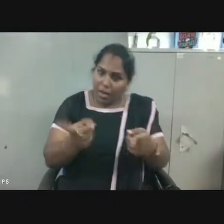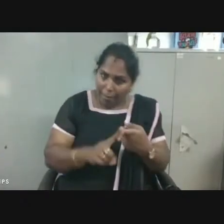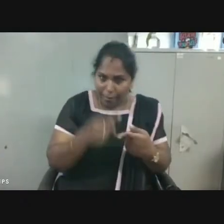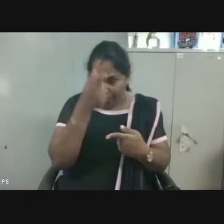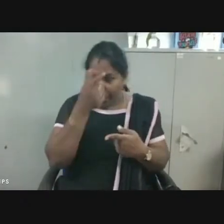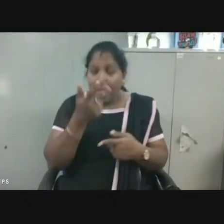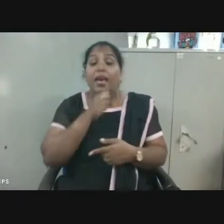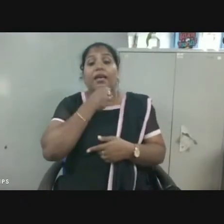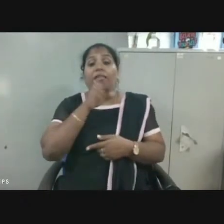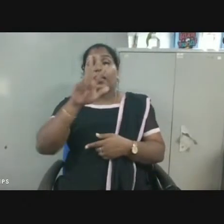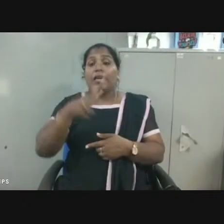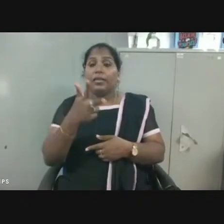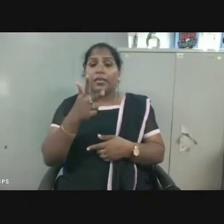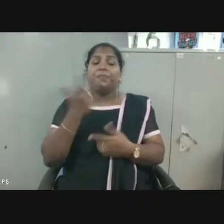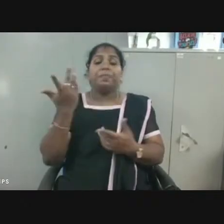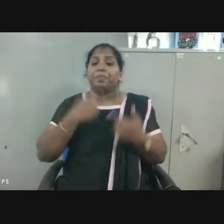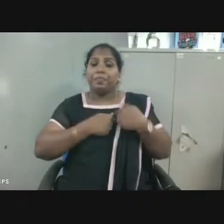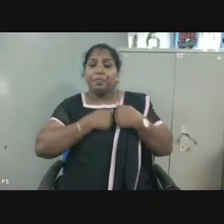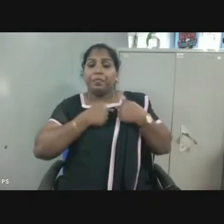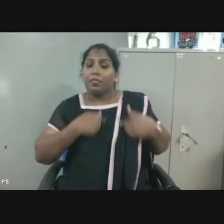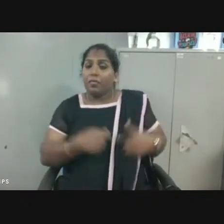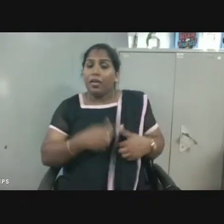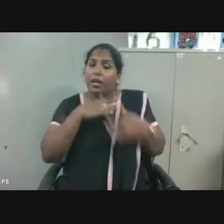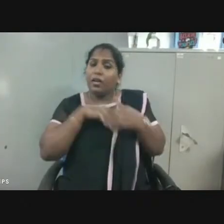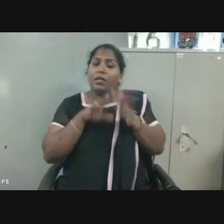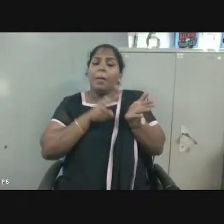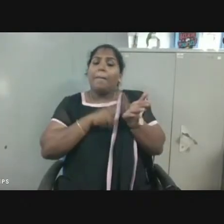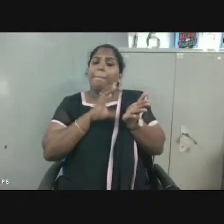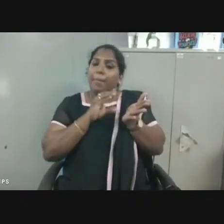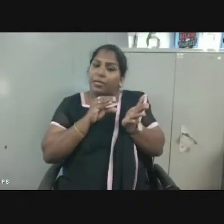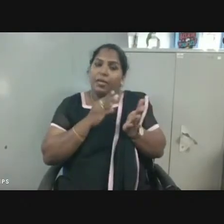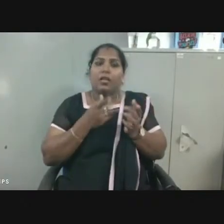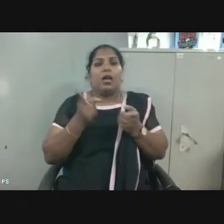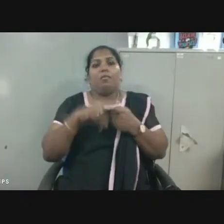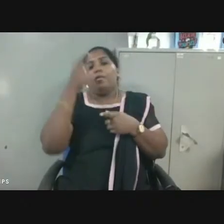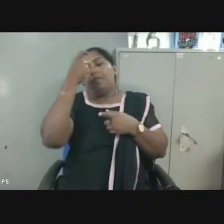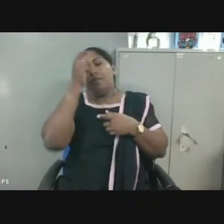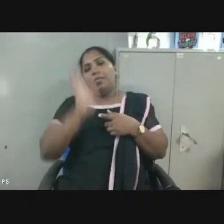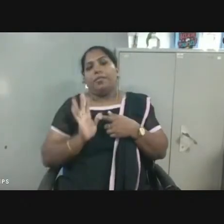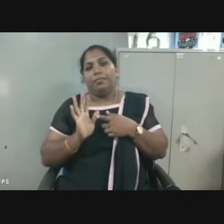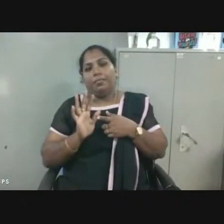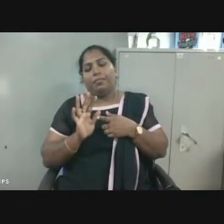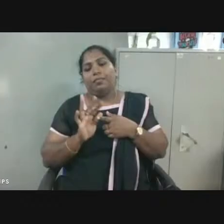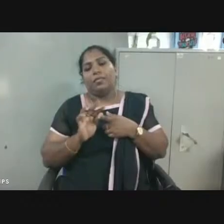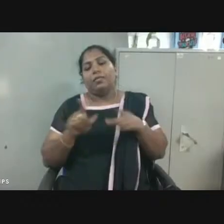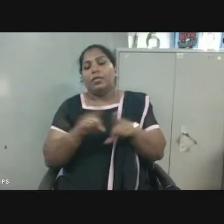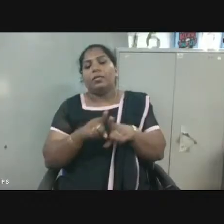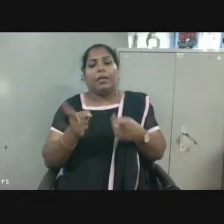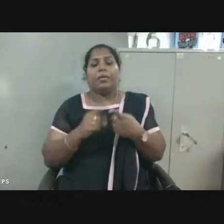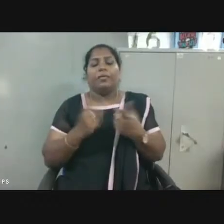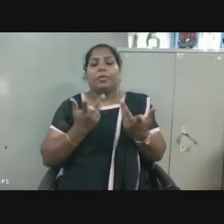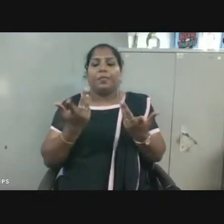വയസ്സായി കഴിയുമ്പോൾ ഒരു നെഞ്ചിന്റെ മസിലിനെയും ബാക്കിയുള്ള ദേഹത്തുള്ള മസിലെയും ഇത് ബാധിക്കും. ആ സമയം പറ്റുന്നുണ്ട്, നെഞ്ചിലെ മസിൽ